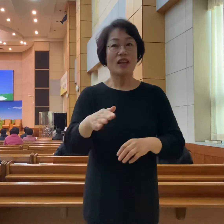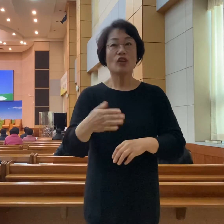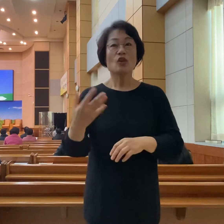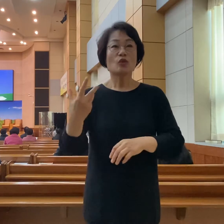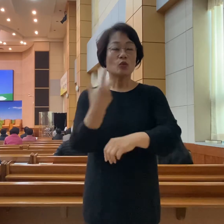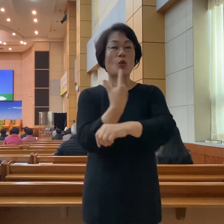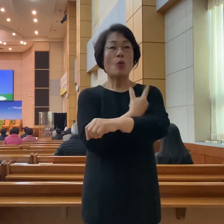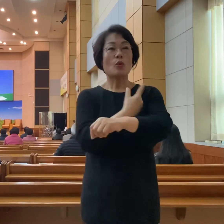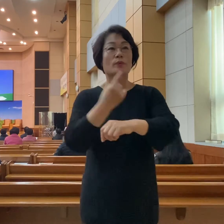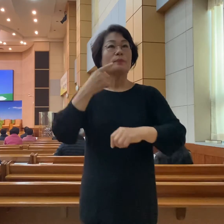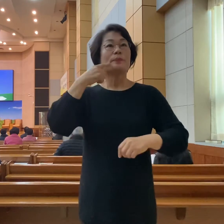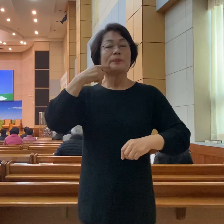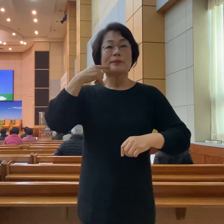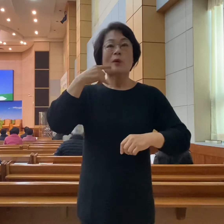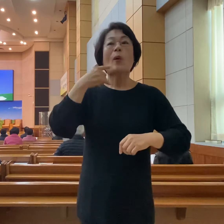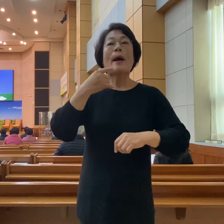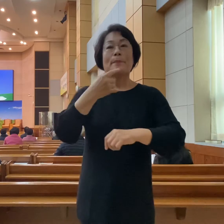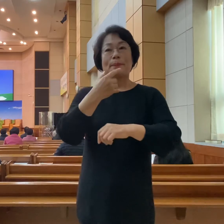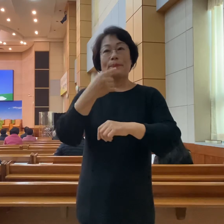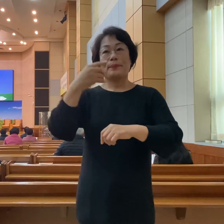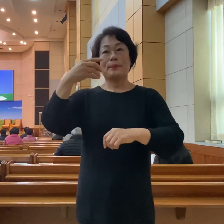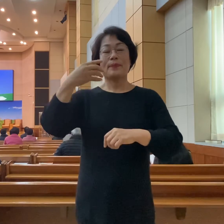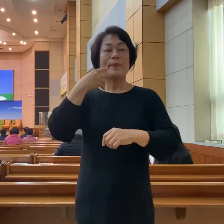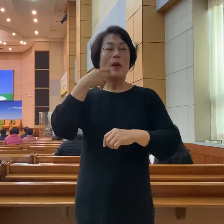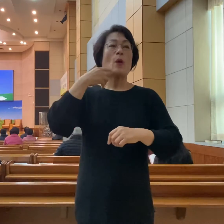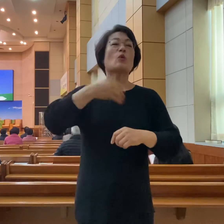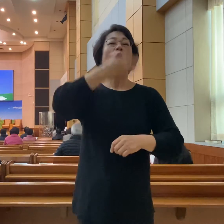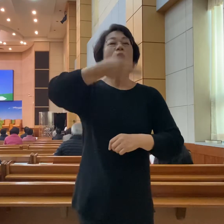이 치사율보다도 사실은 낮은.